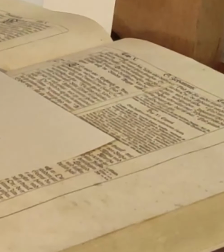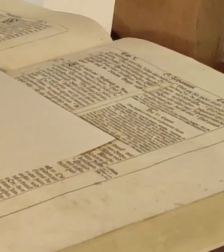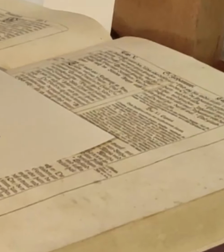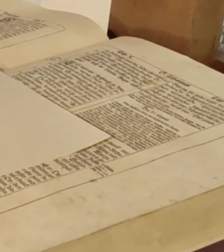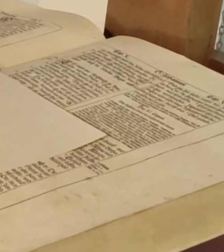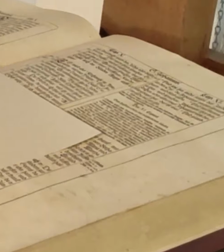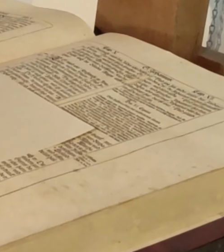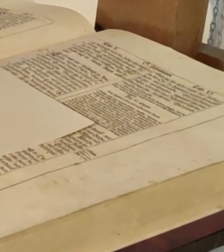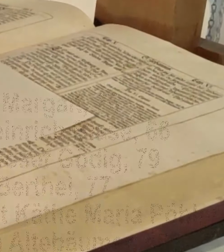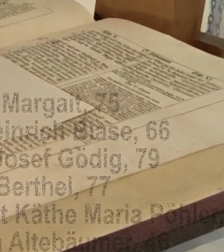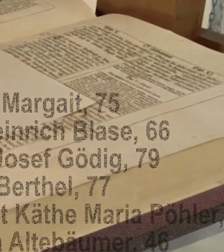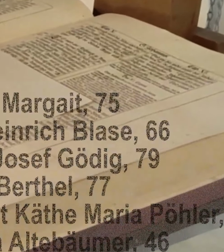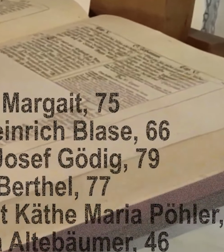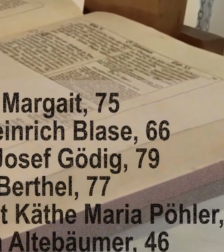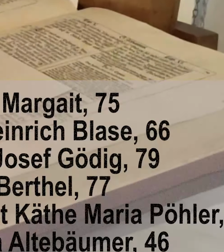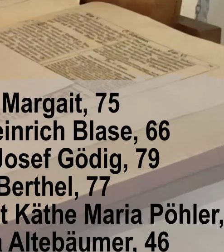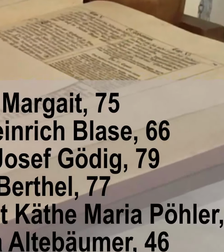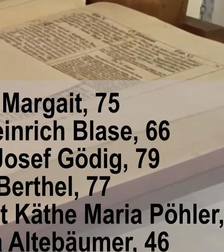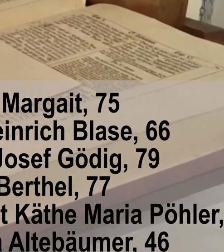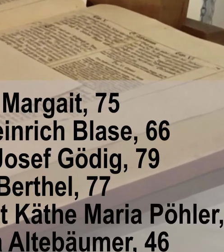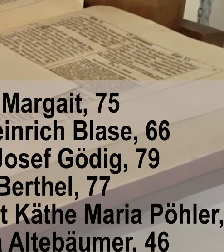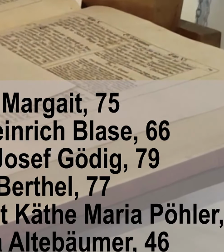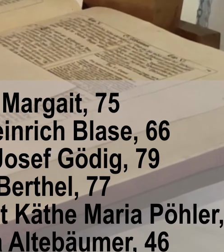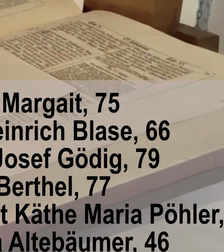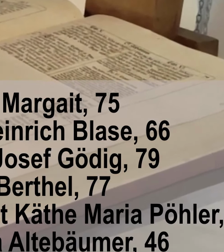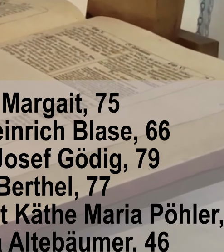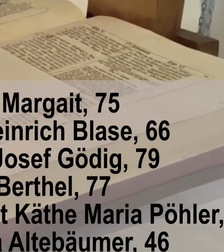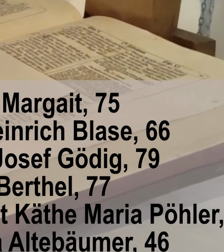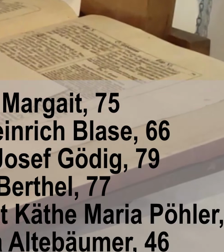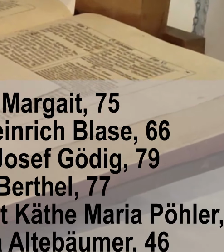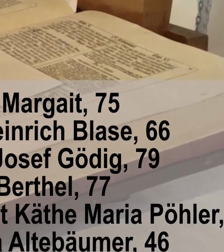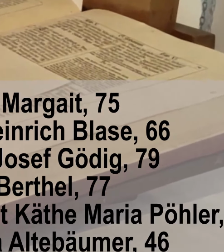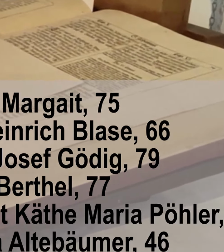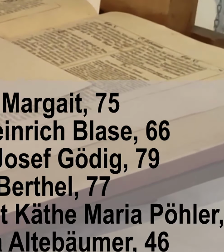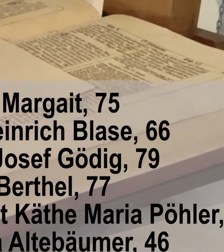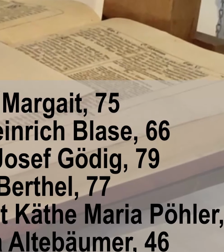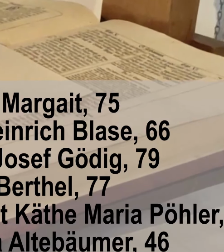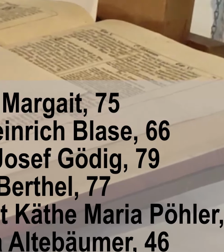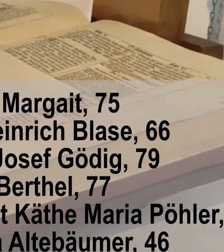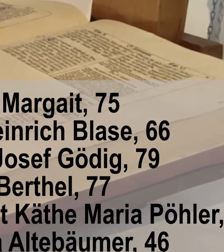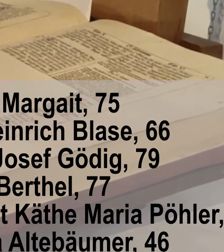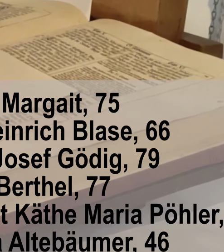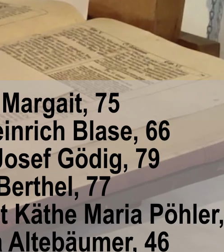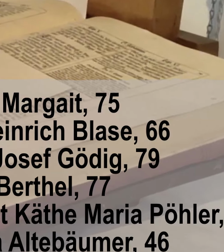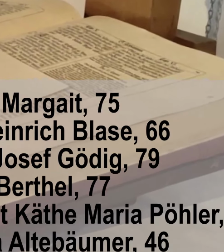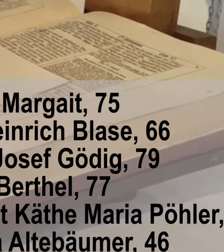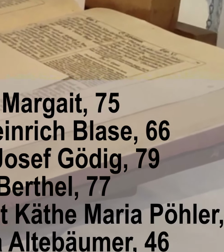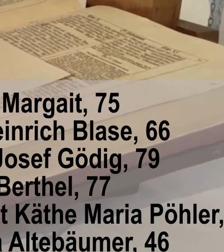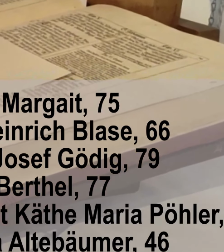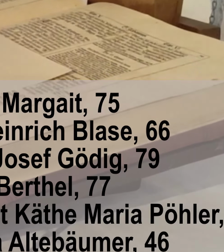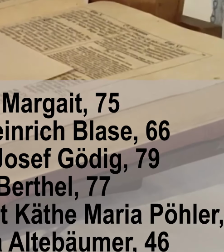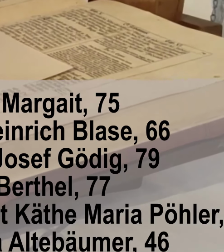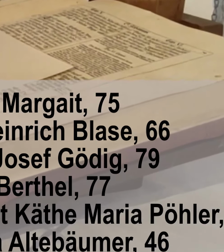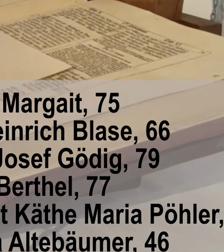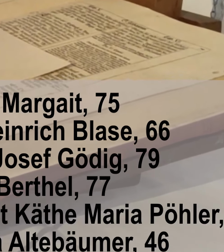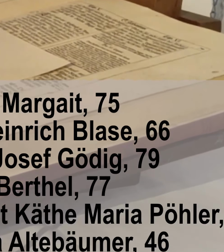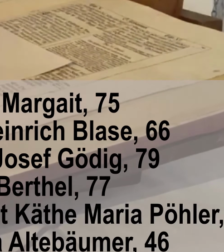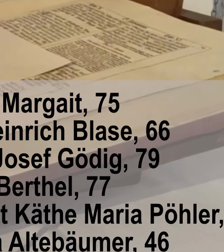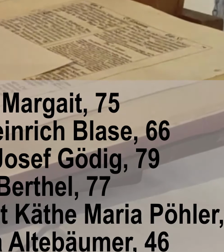Rainer Margeit, 75 Jahre.